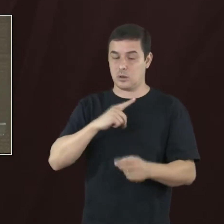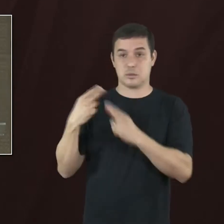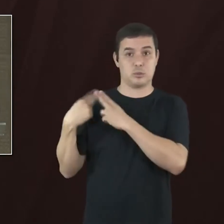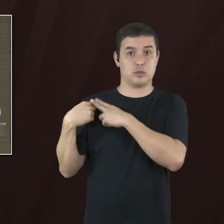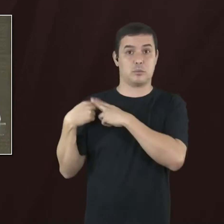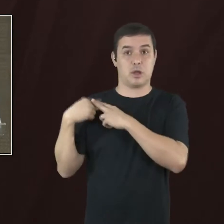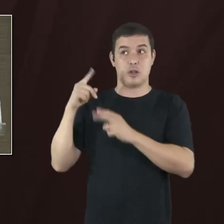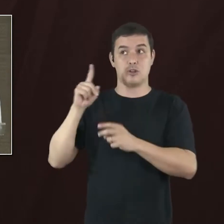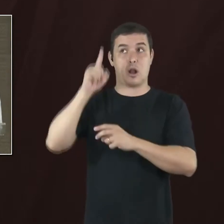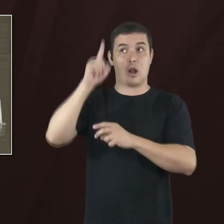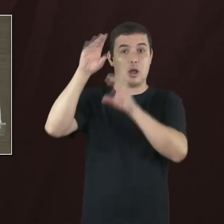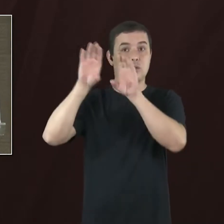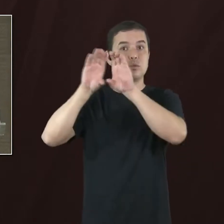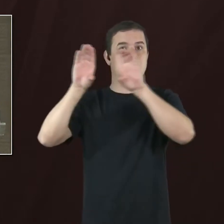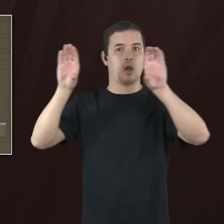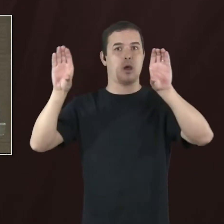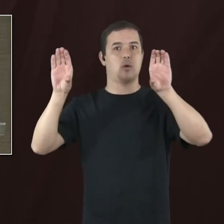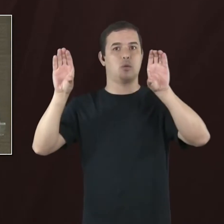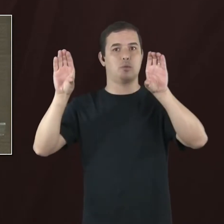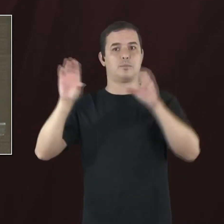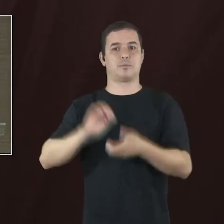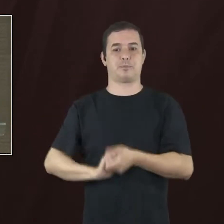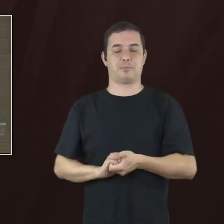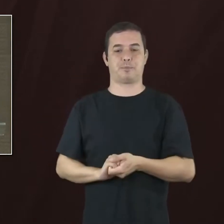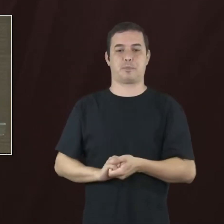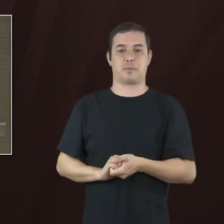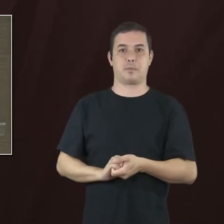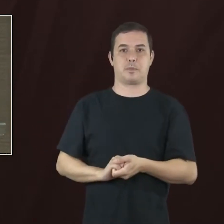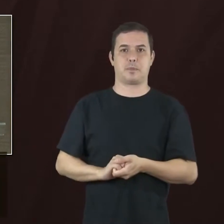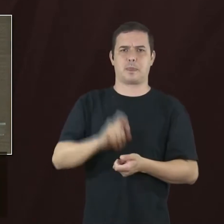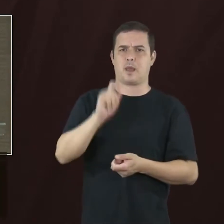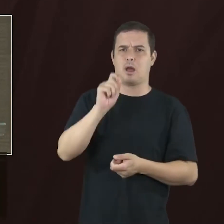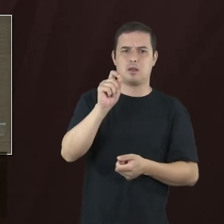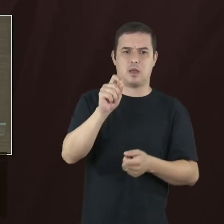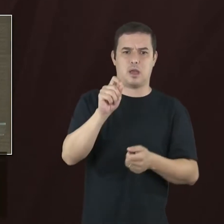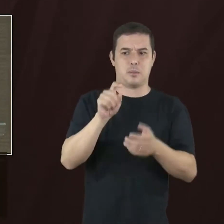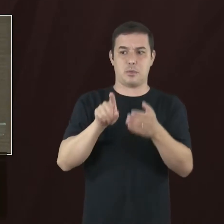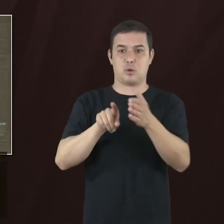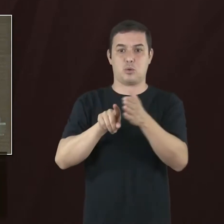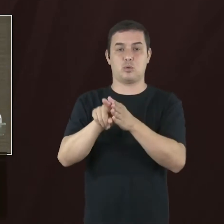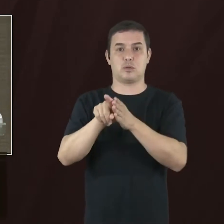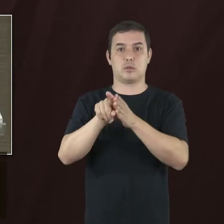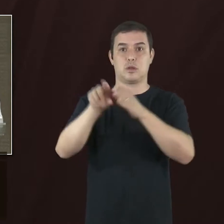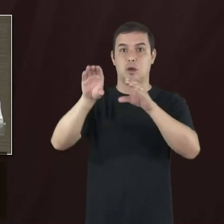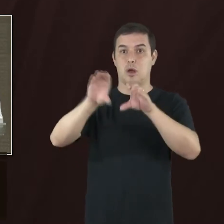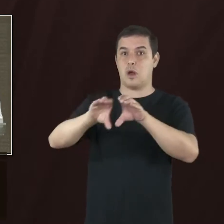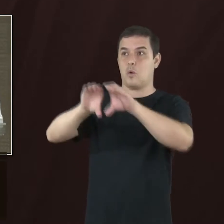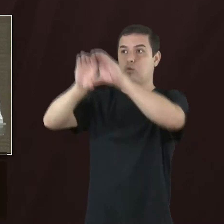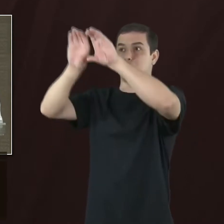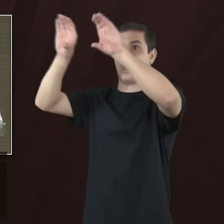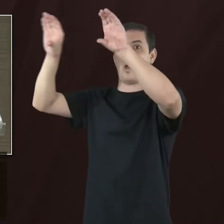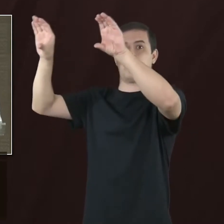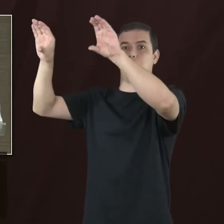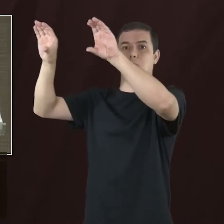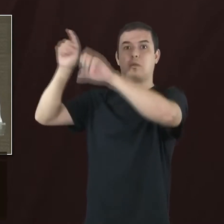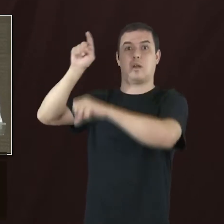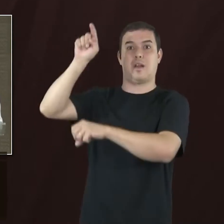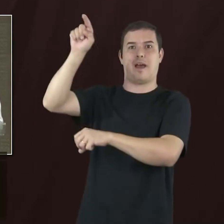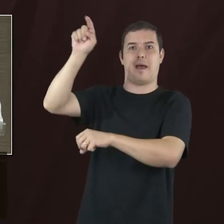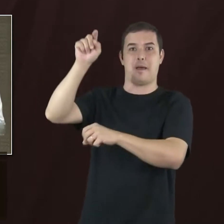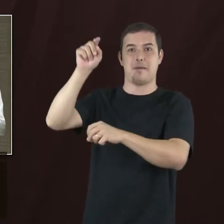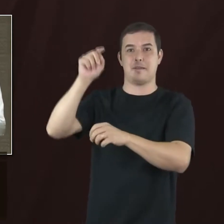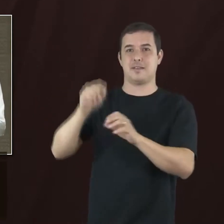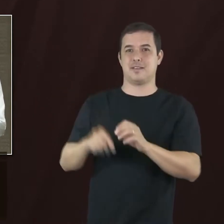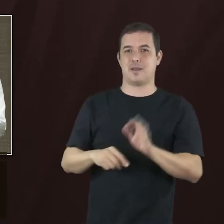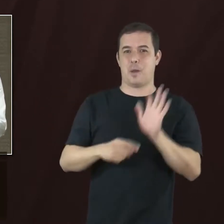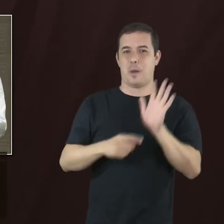Nós temos nossa missão no céu. Aqui diz: quem é essa que desponta nas alturas? Nós vamos despontar nas alturas.